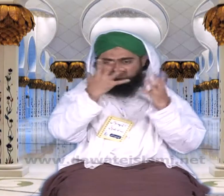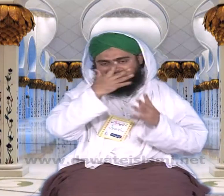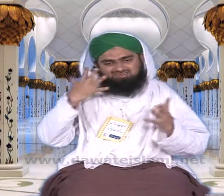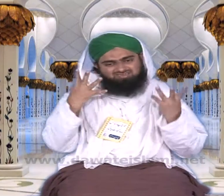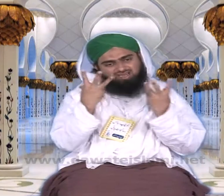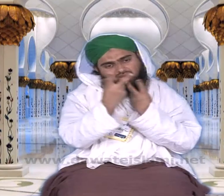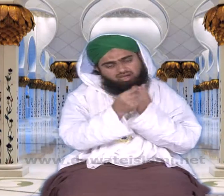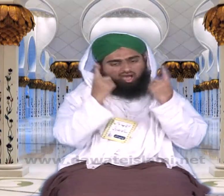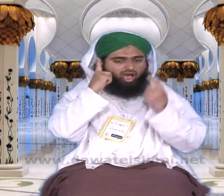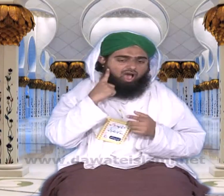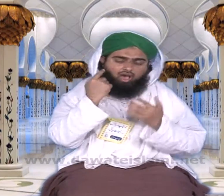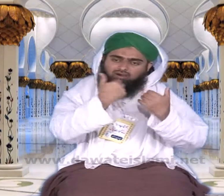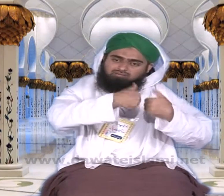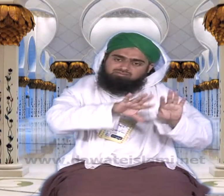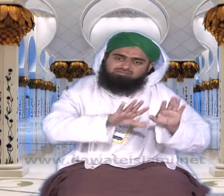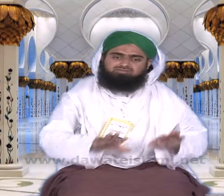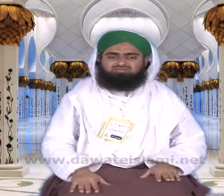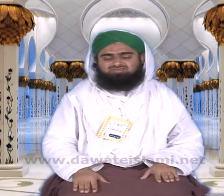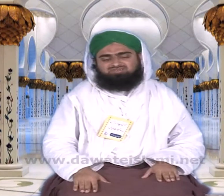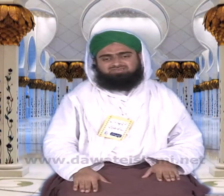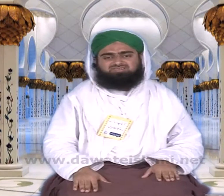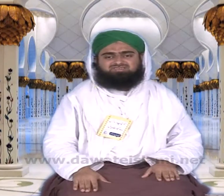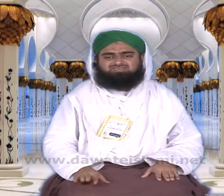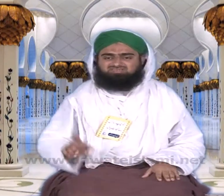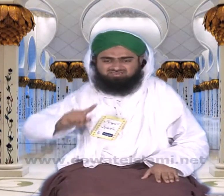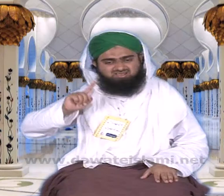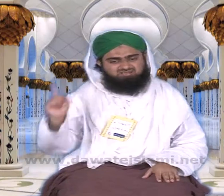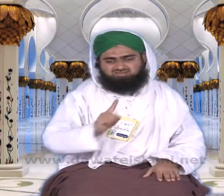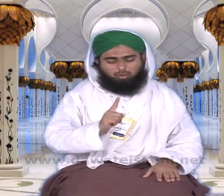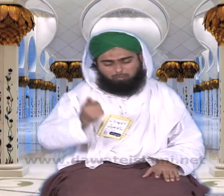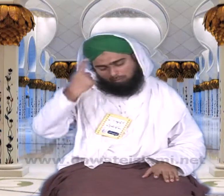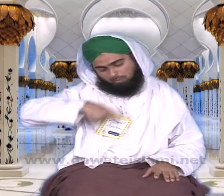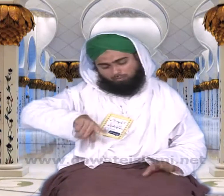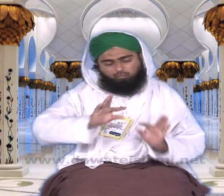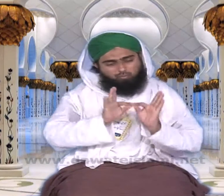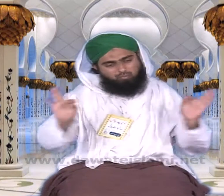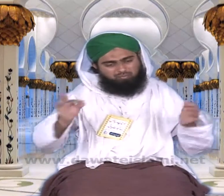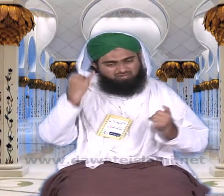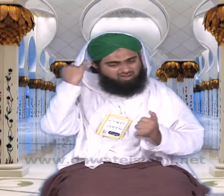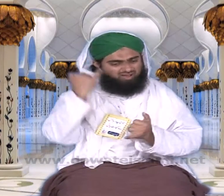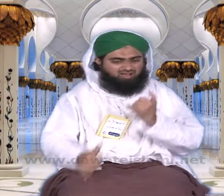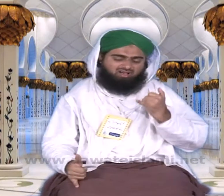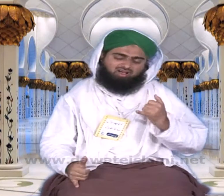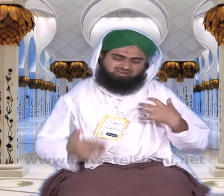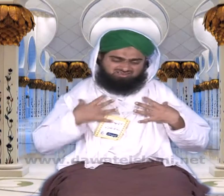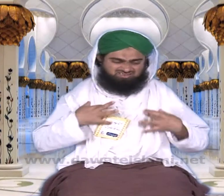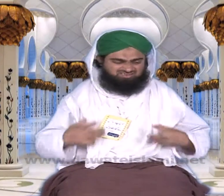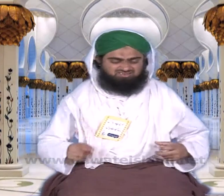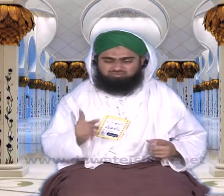گیا ان کے حسین چہرے سیاہ پر گئے حسن و جمال سب پانی میں مل گیا ان کا